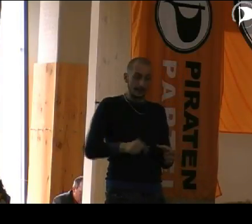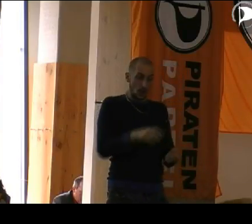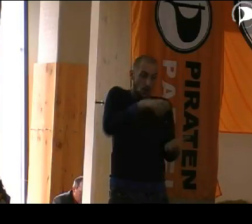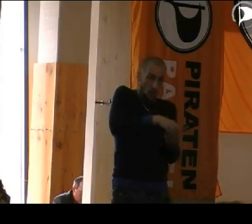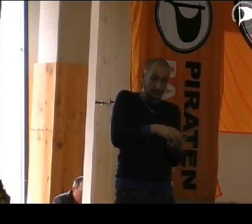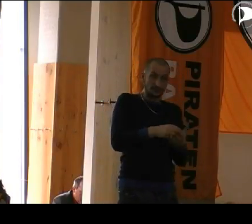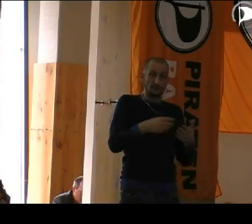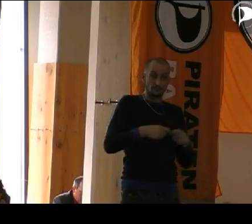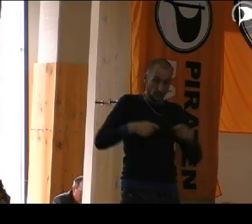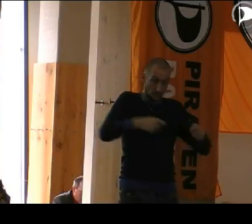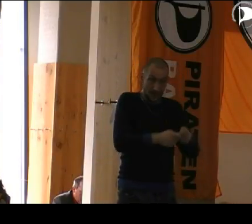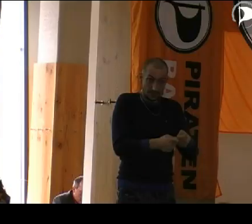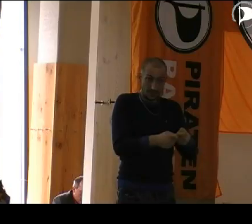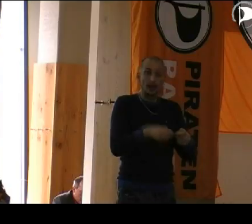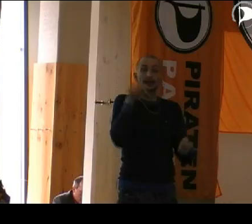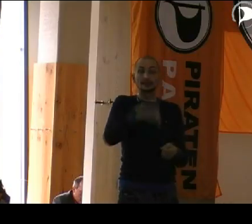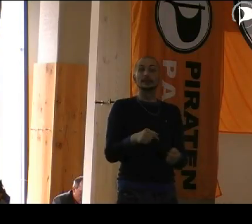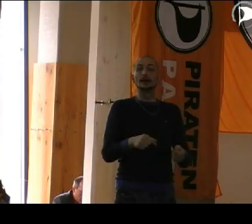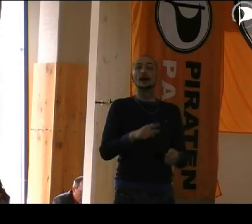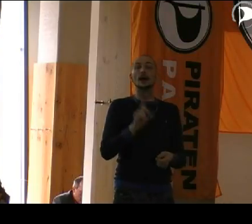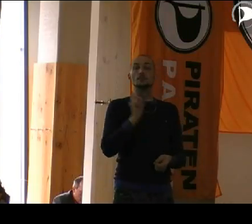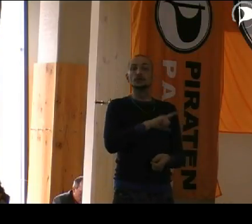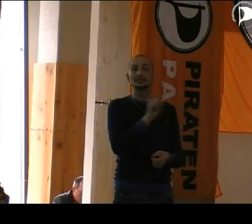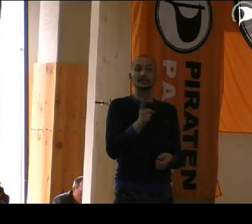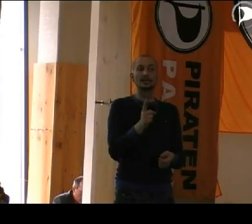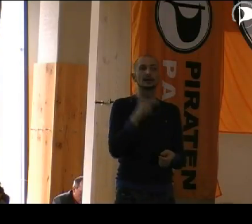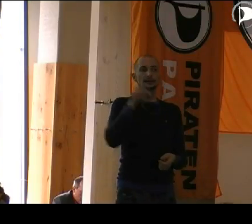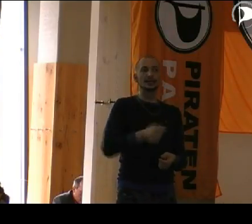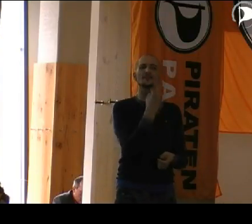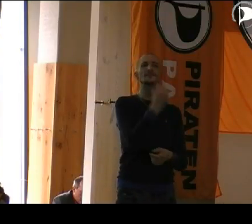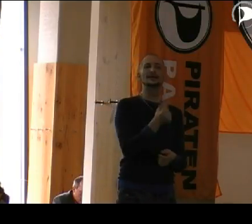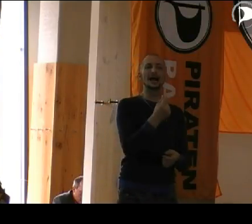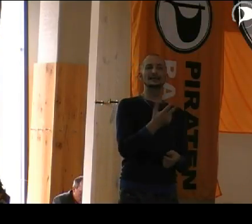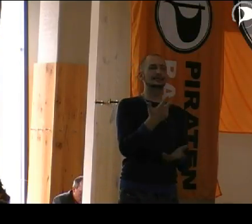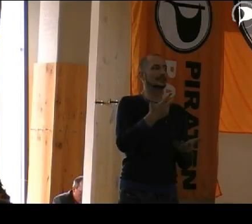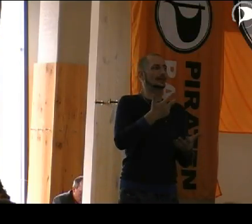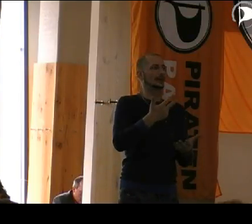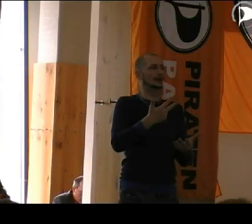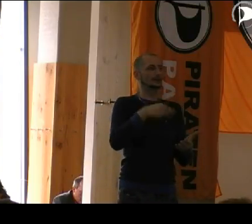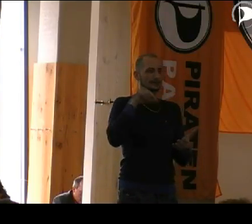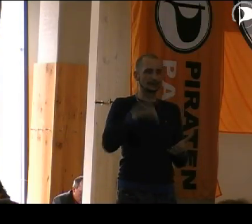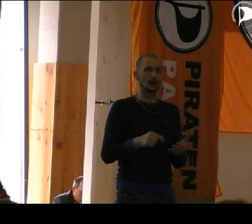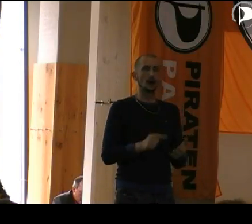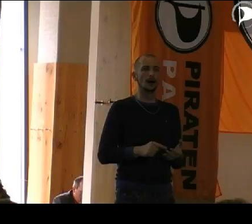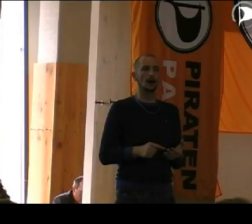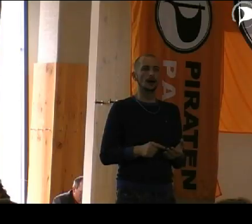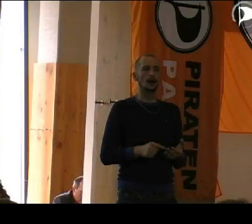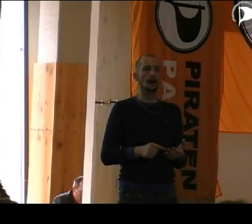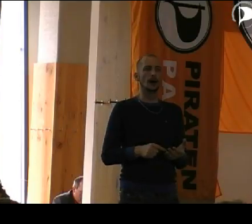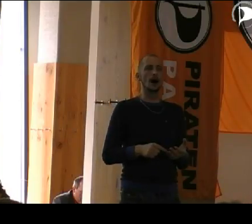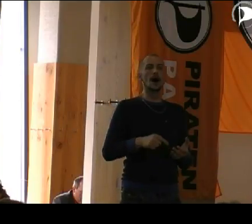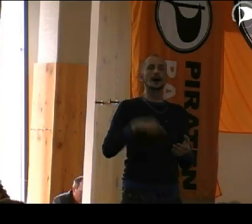ich muss mich obligatorisch finanzen haben ist er glaube dass auch welche mittel angekommen